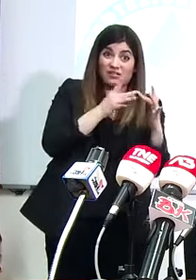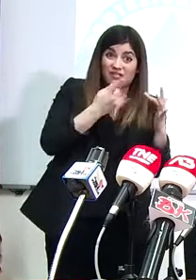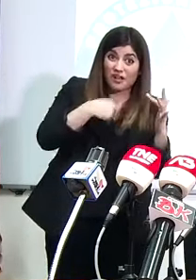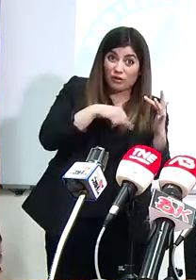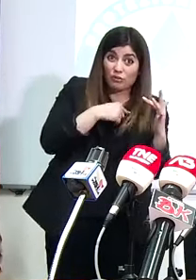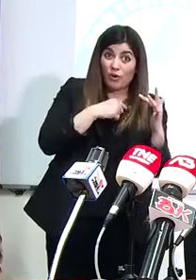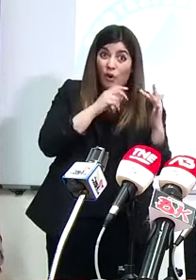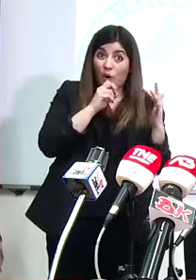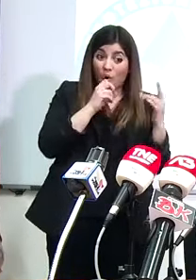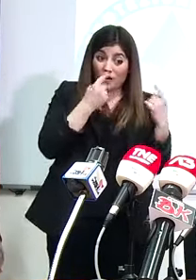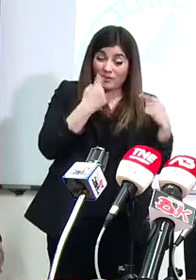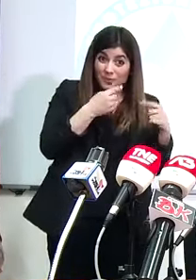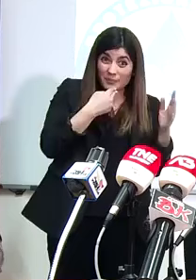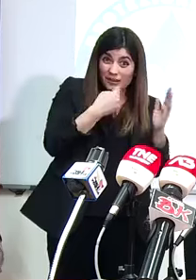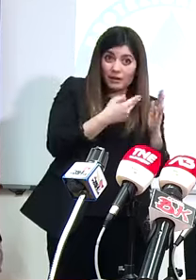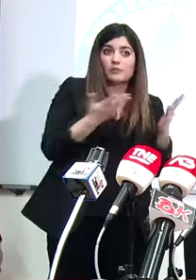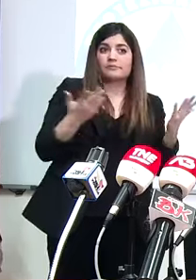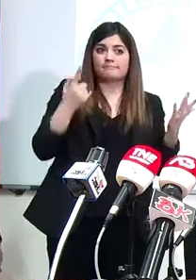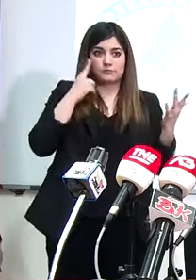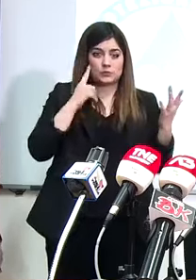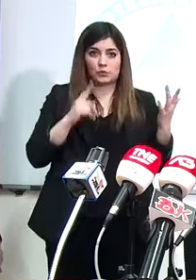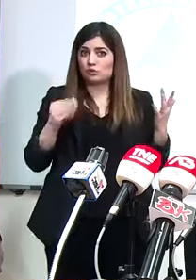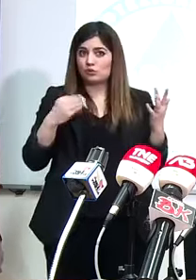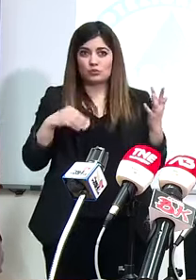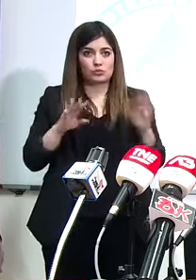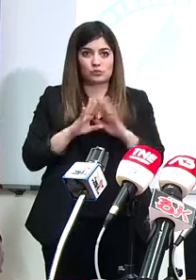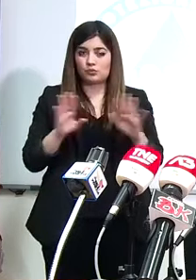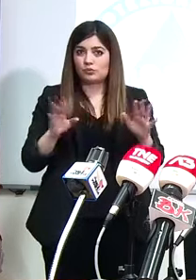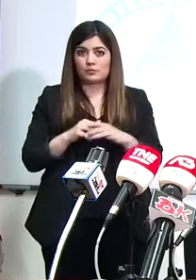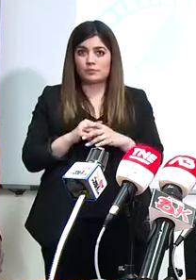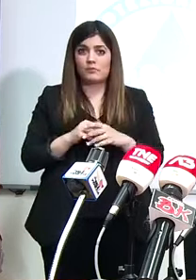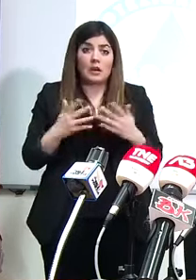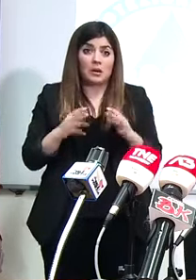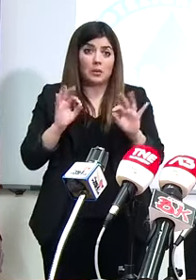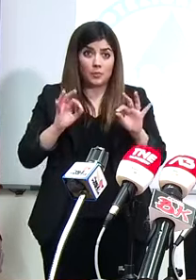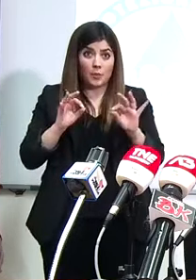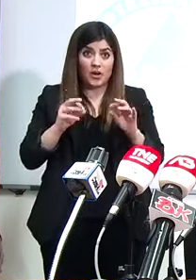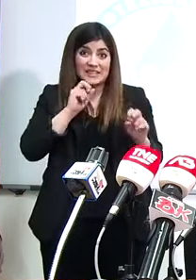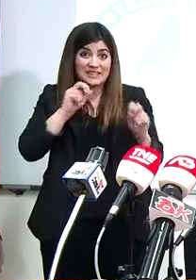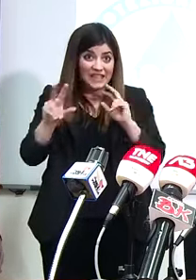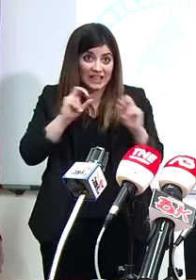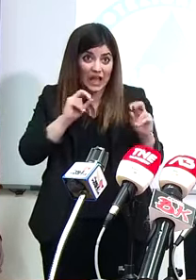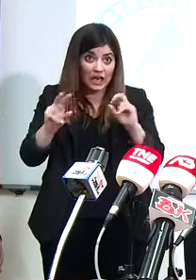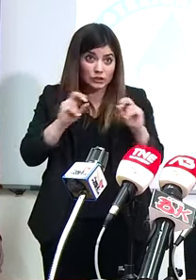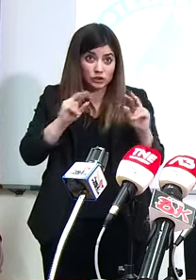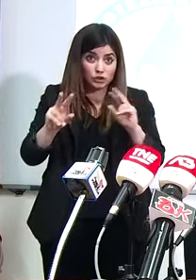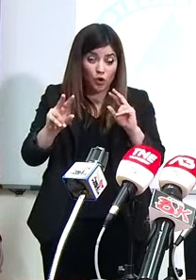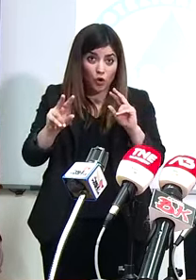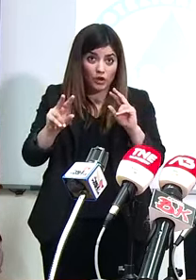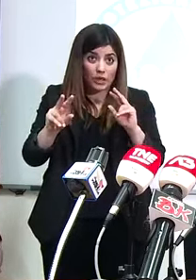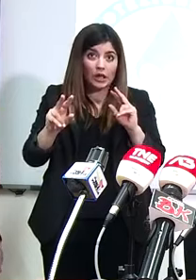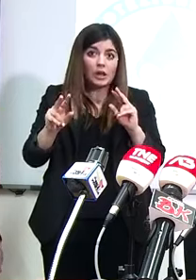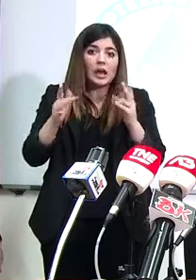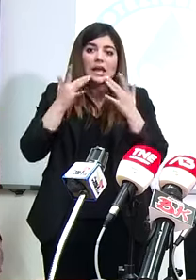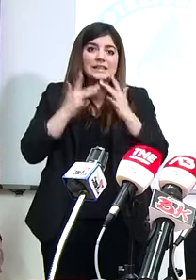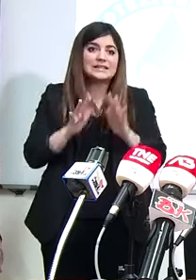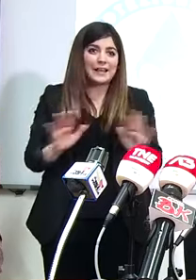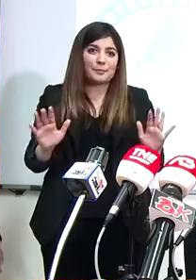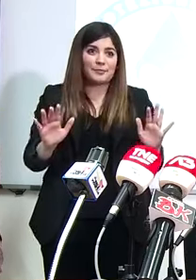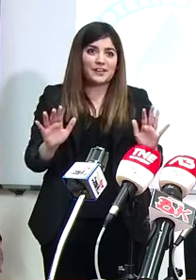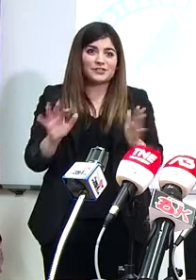c'è il meccanismo delle segnalazioni è stato molto semplice la stragrande maggioranza chiamava direttamente in segreteria cioè non è che